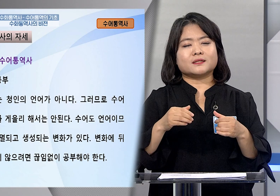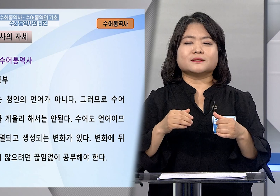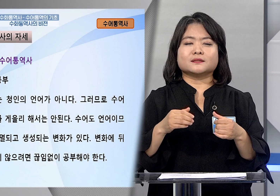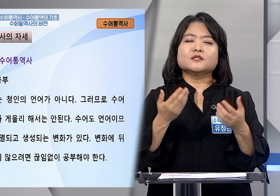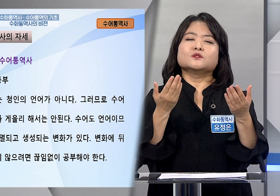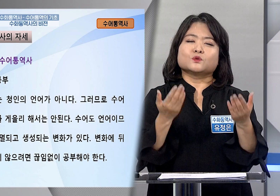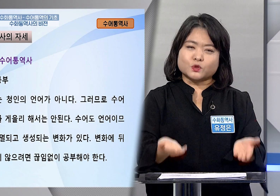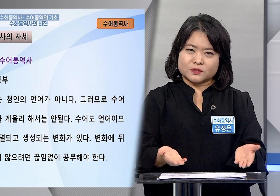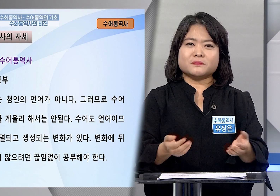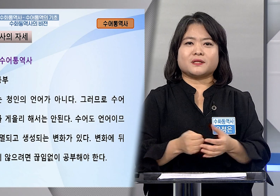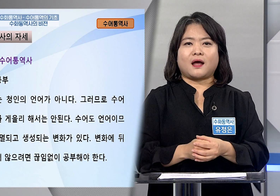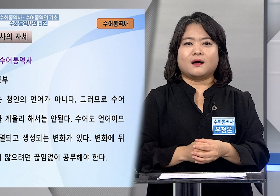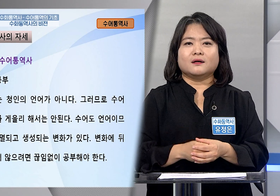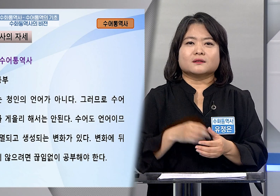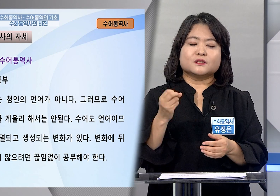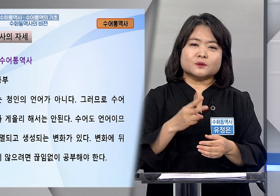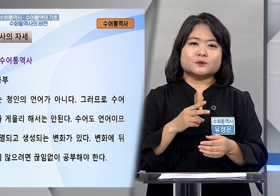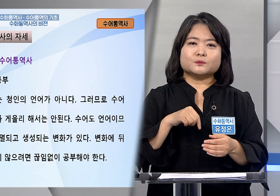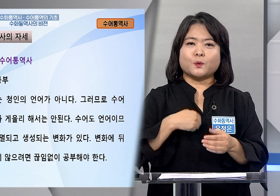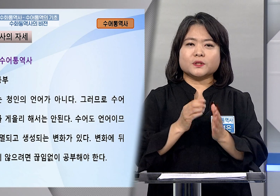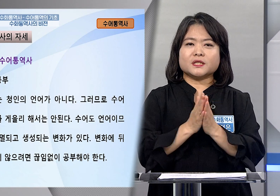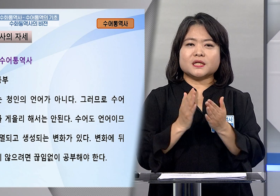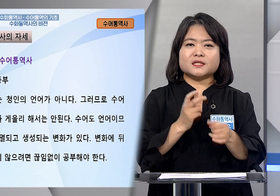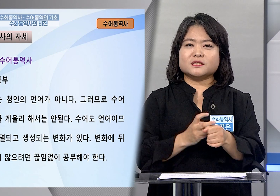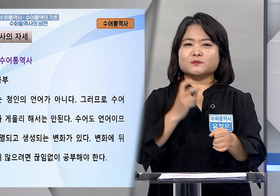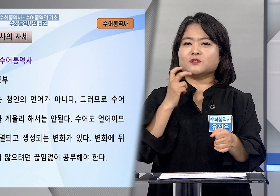공부하기를 놓습니다. 그리고 본인이 20년 전,